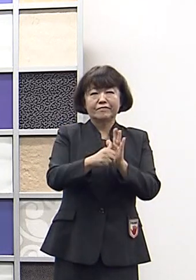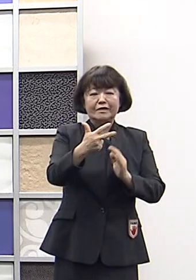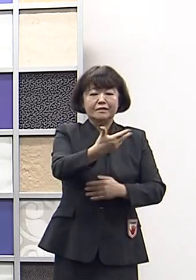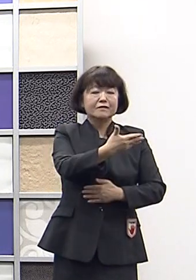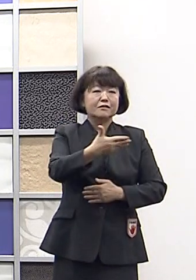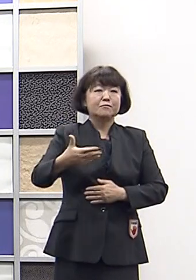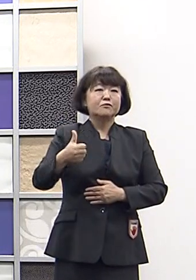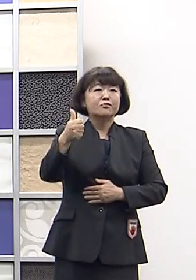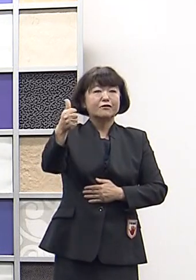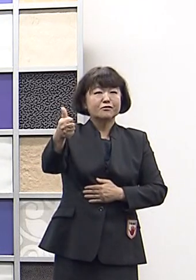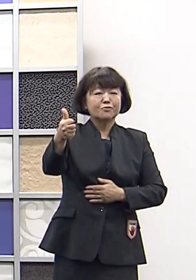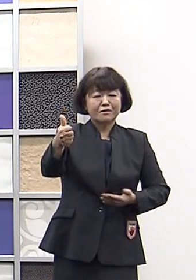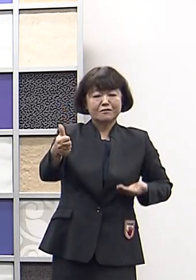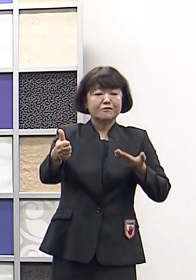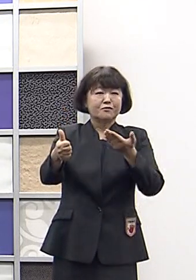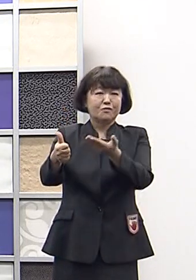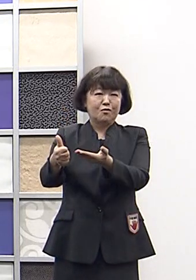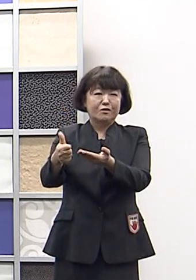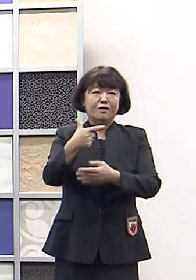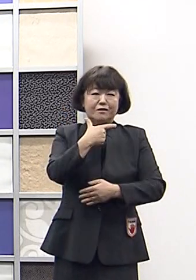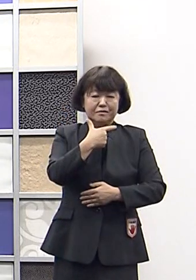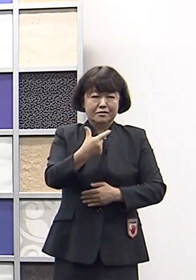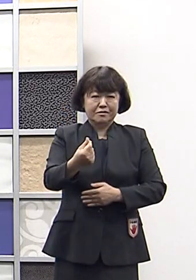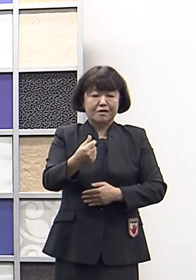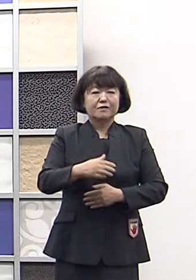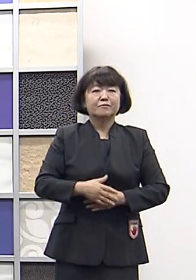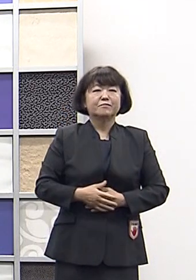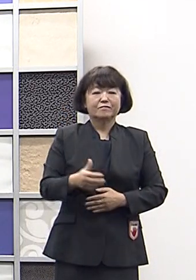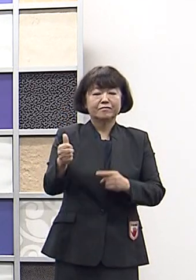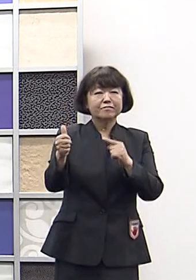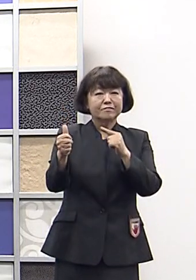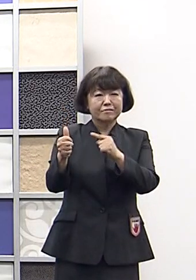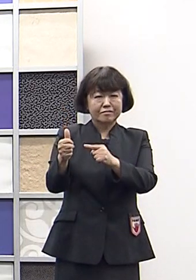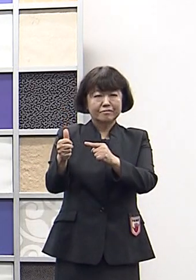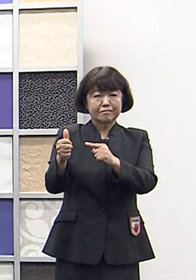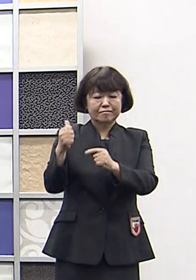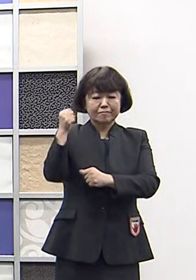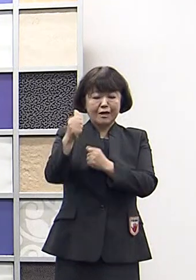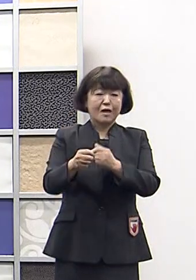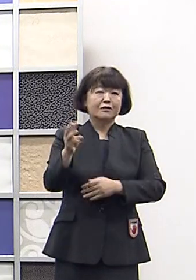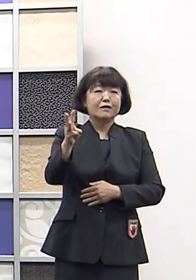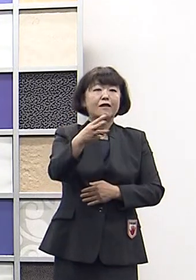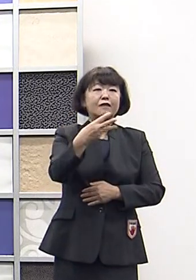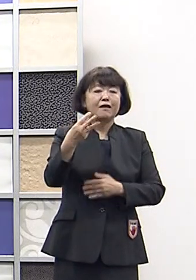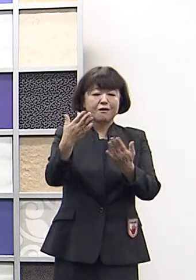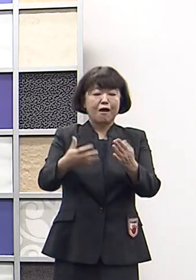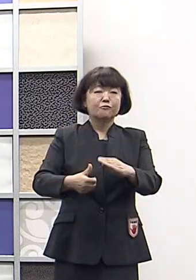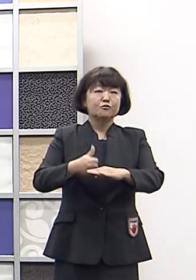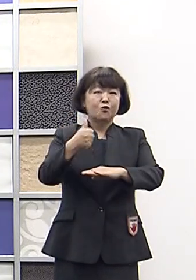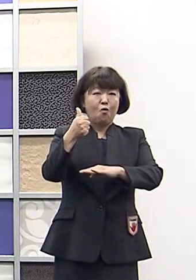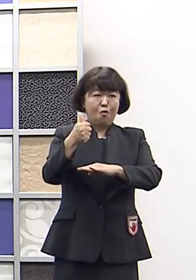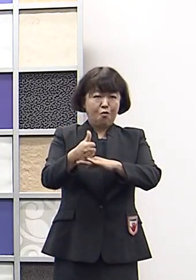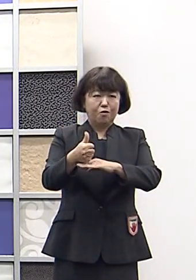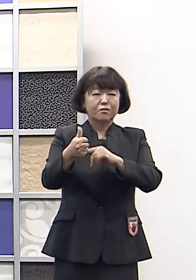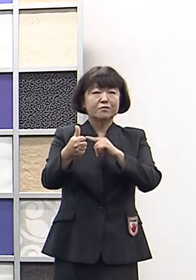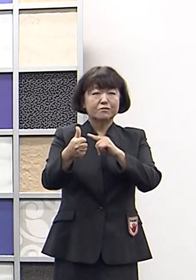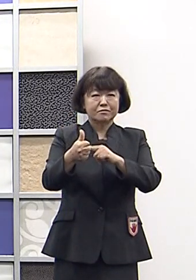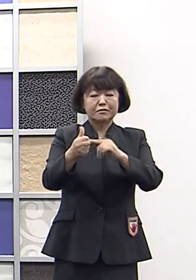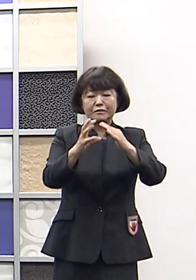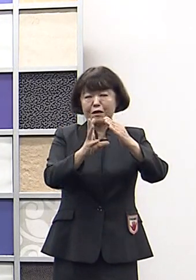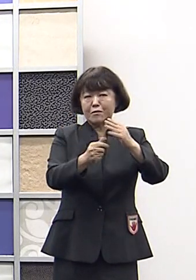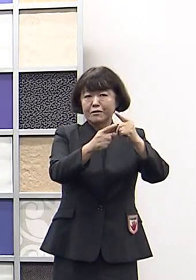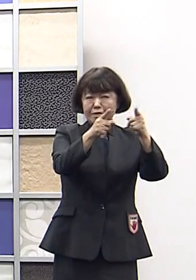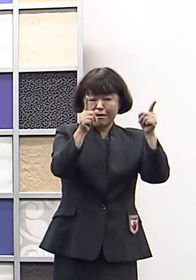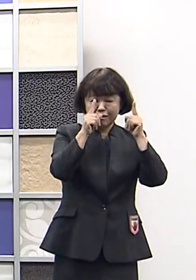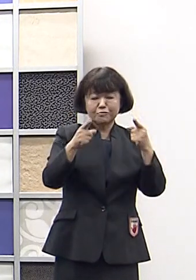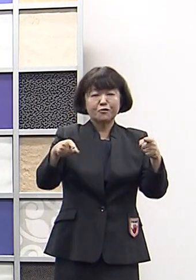に贈呈したいと考えております。清水さんですが、第3代学長といたしまして、山梨大学ととも